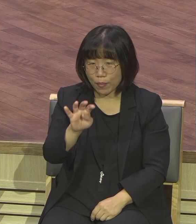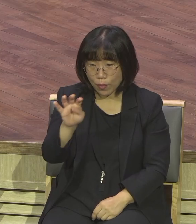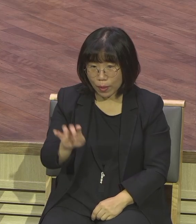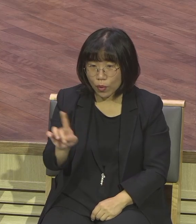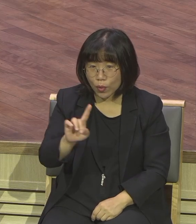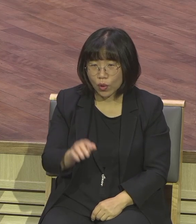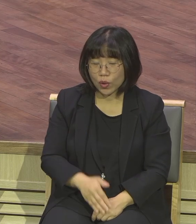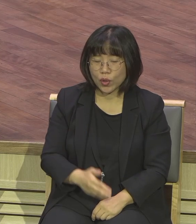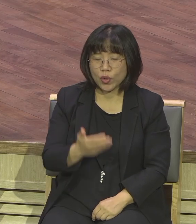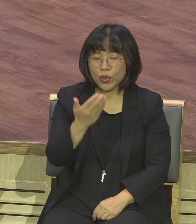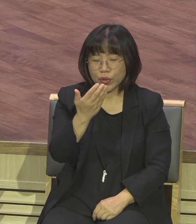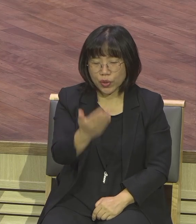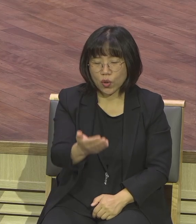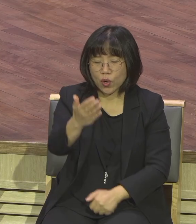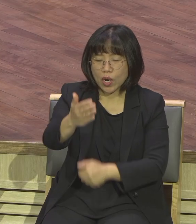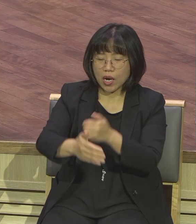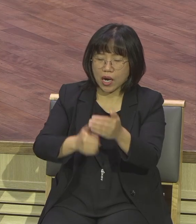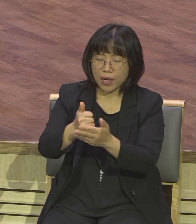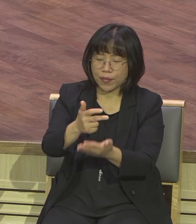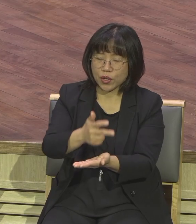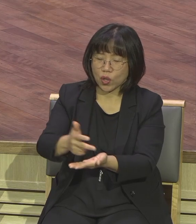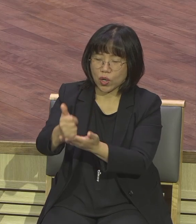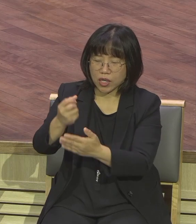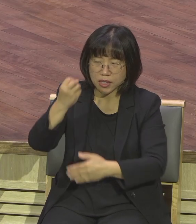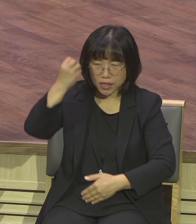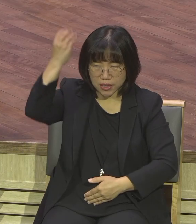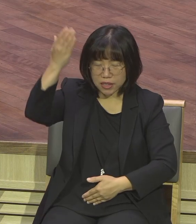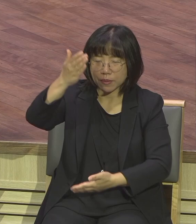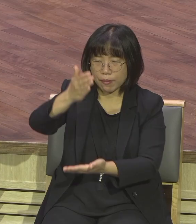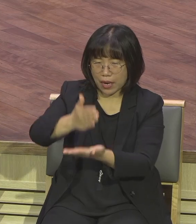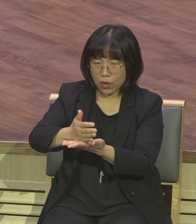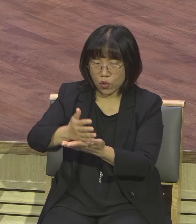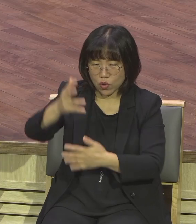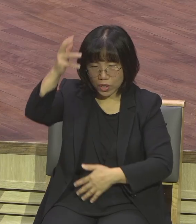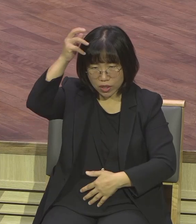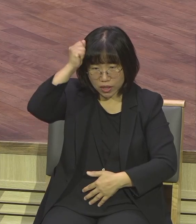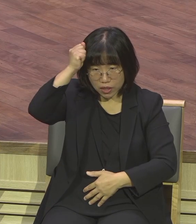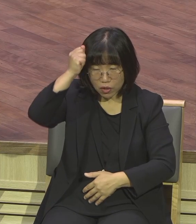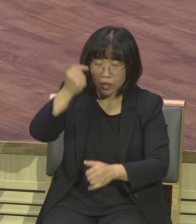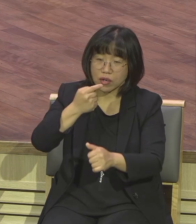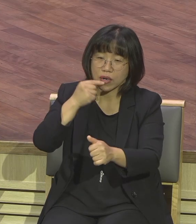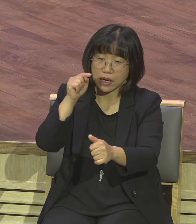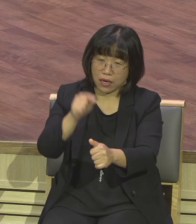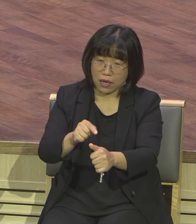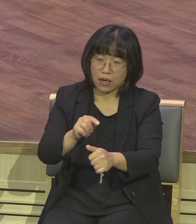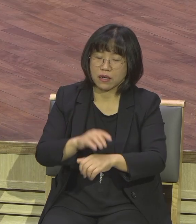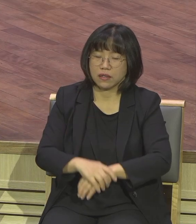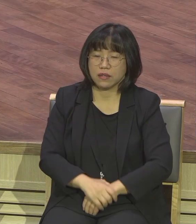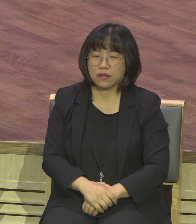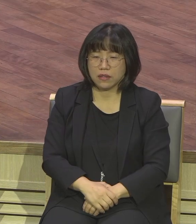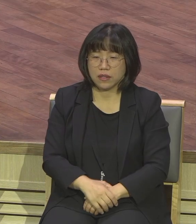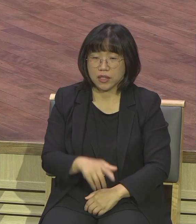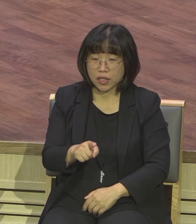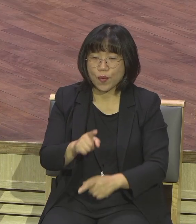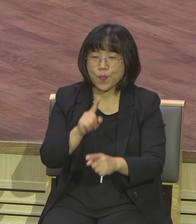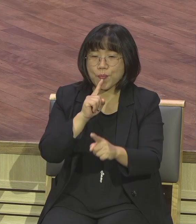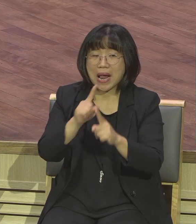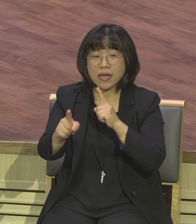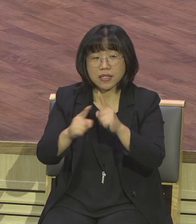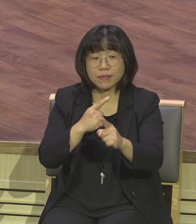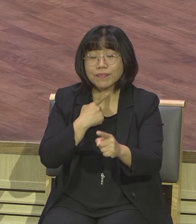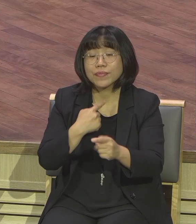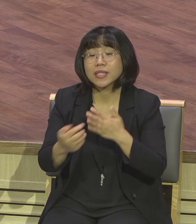하나님 여호와를 잊지 말고 기억하라. 기억하라. 말씀 체험입니다. 이게